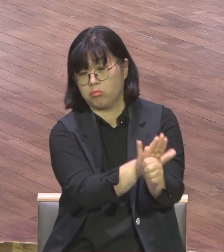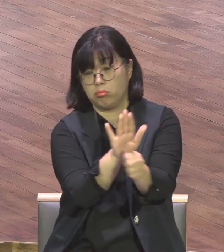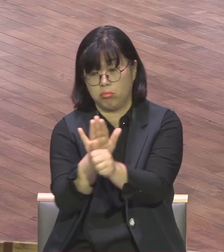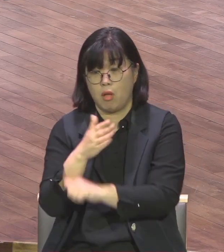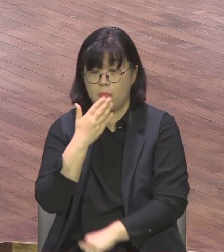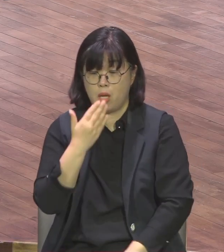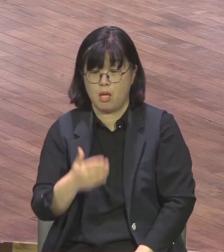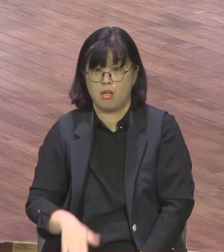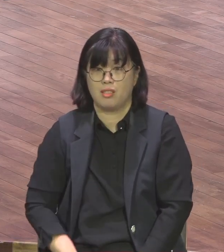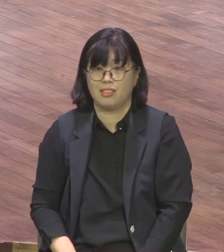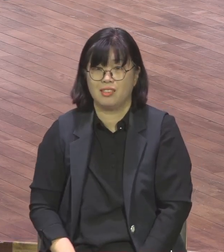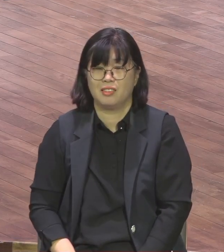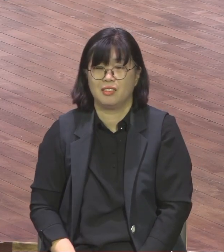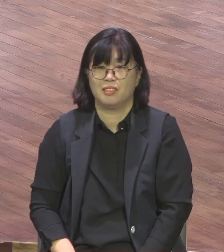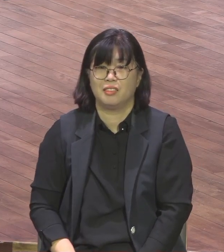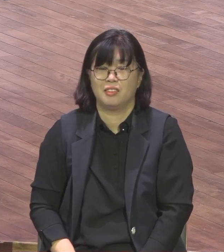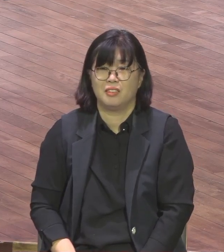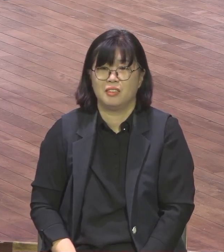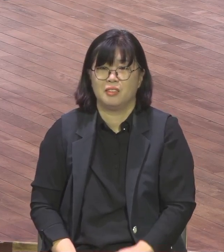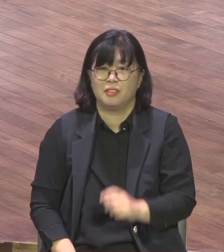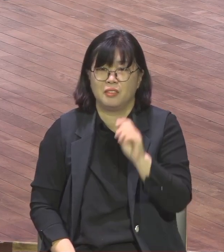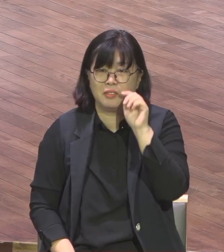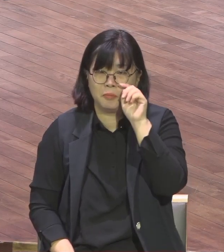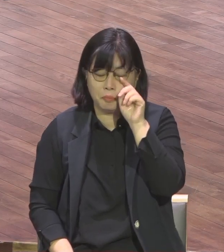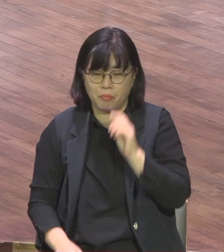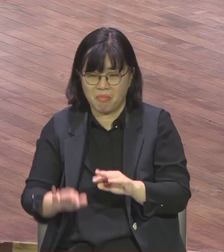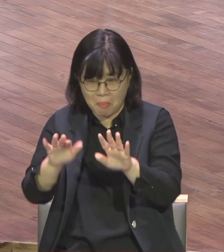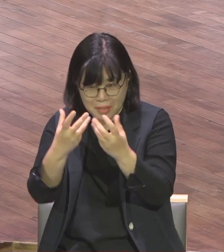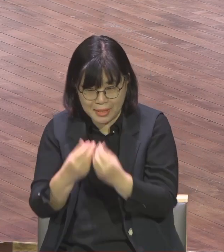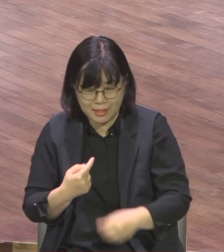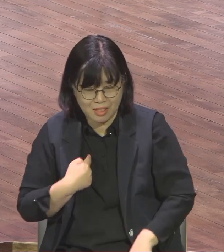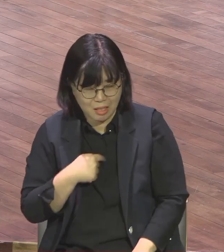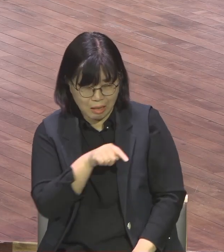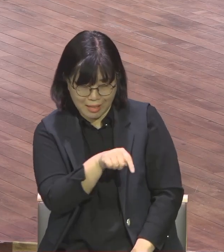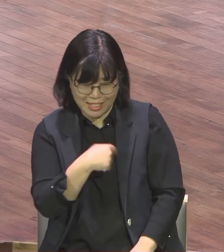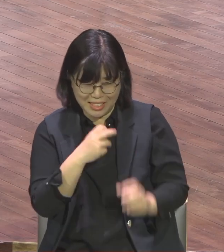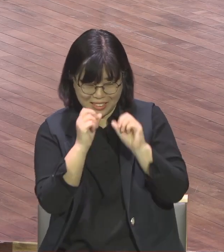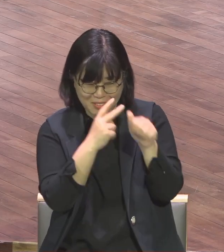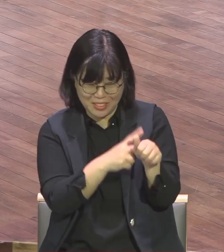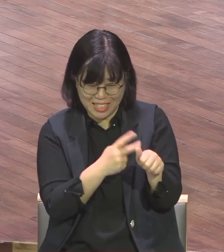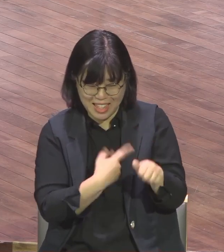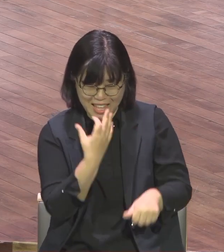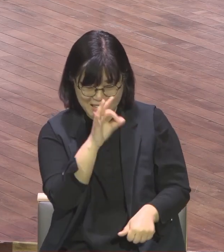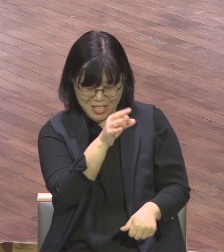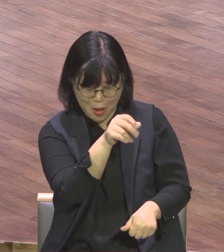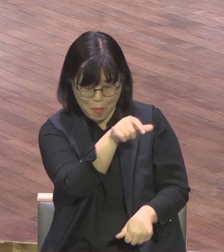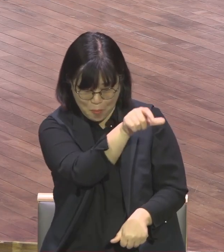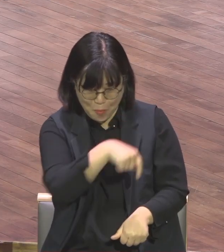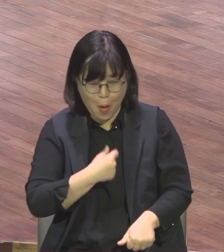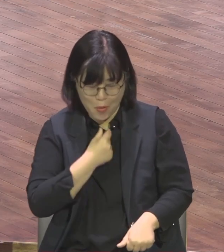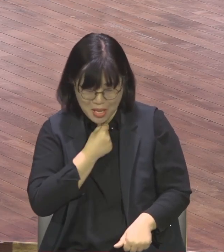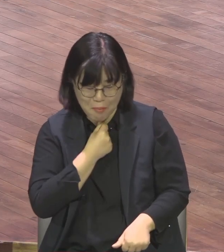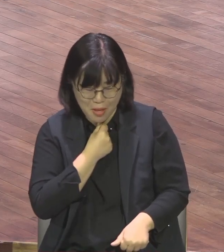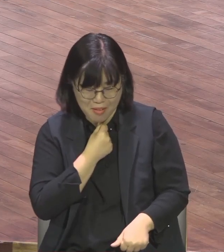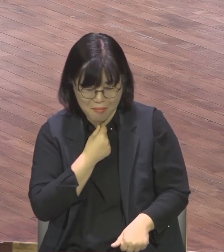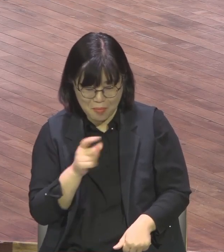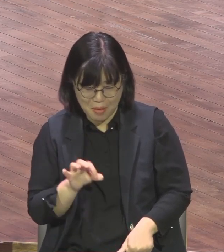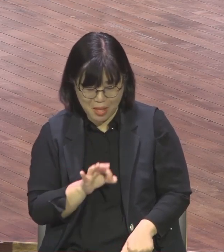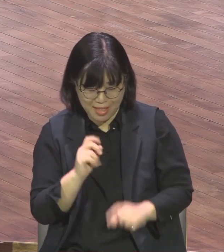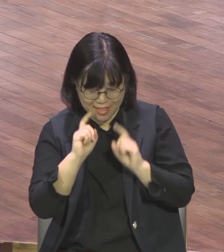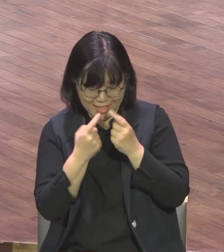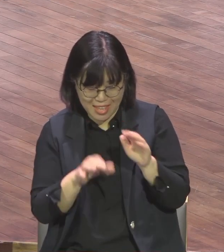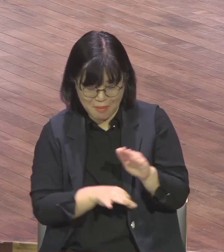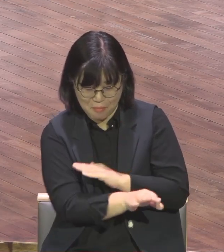이 선교사의 날 좀 응? 나를 인정받기 위해서 개인적으로 지금까지 그래 많이 한 줄 알고 있고